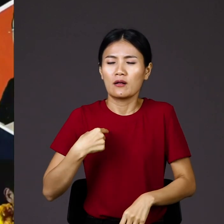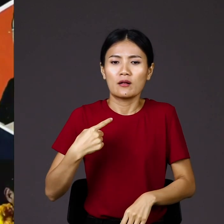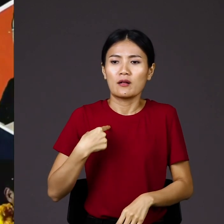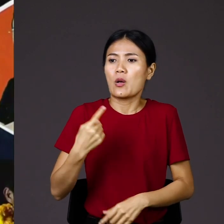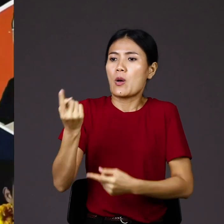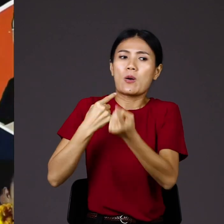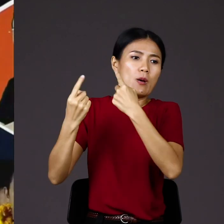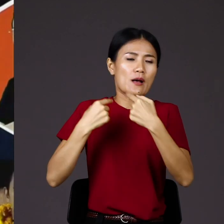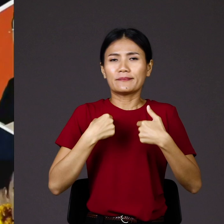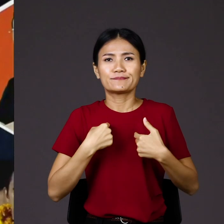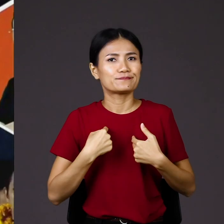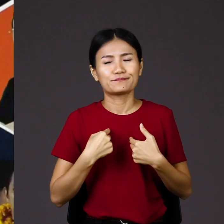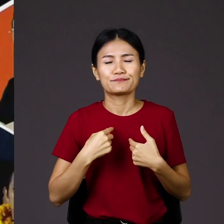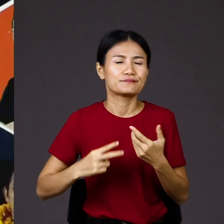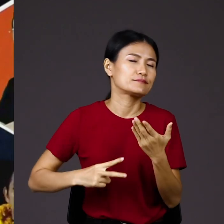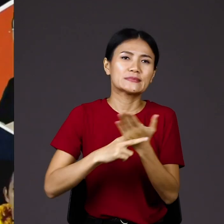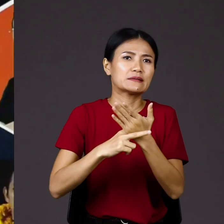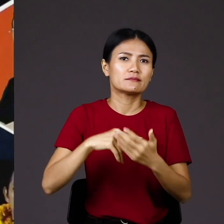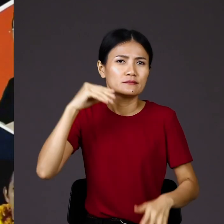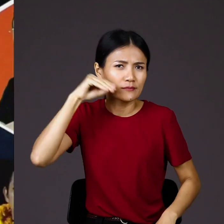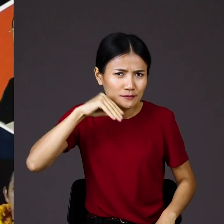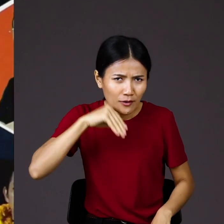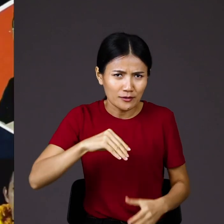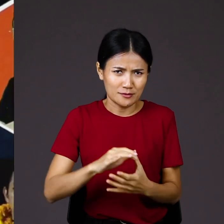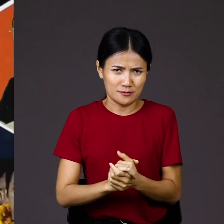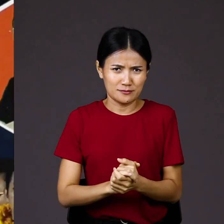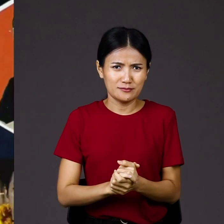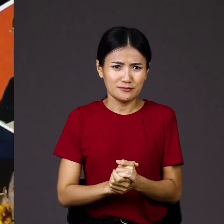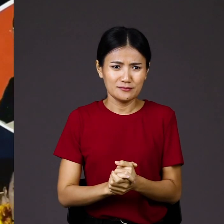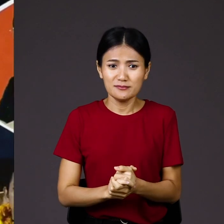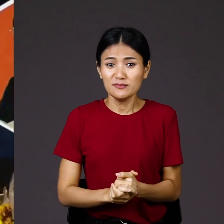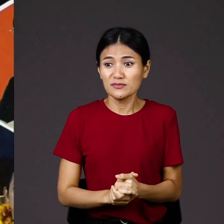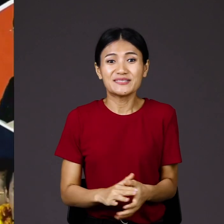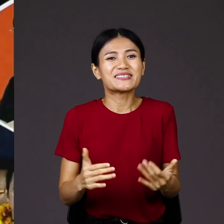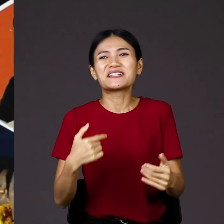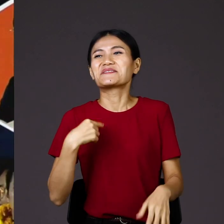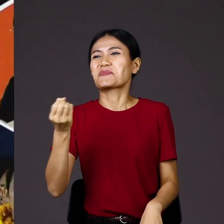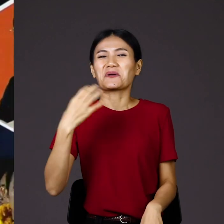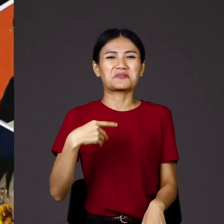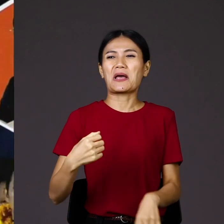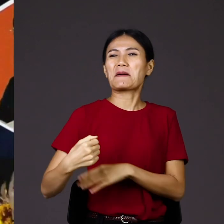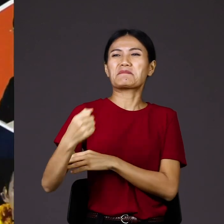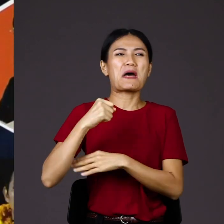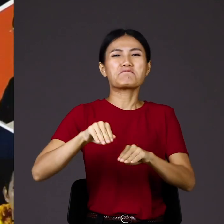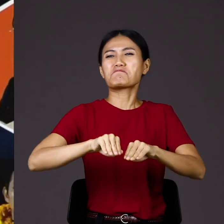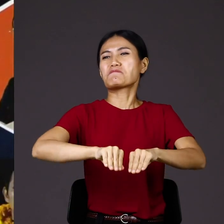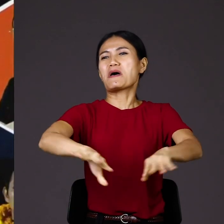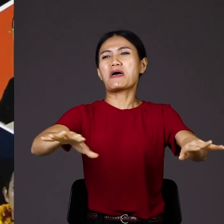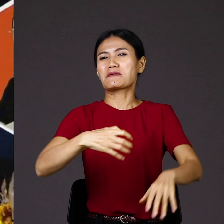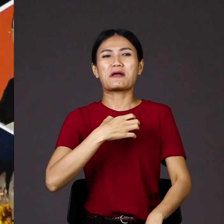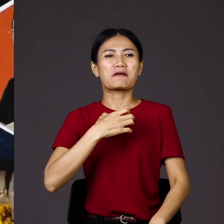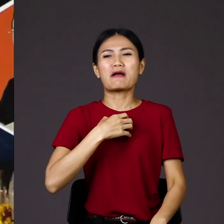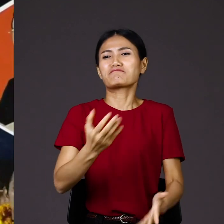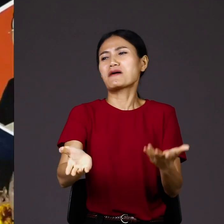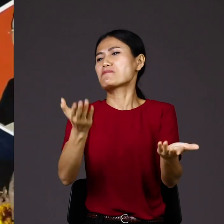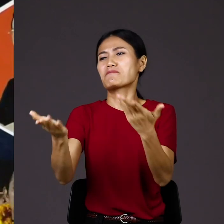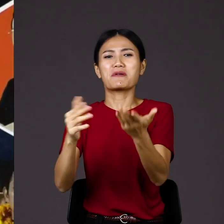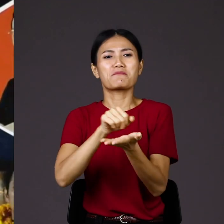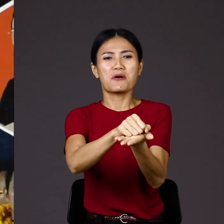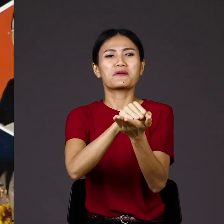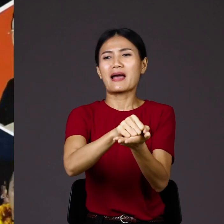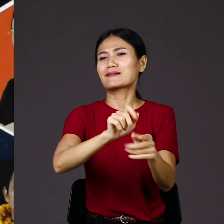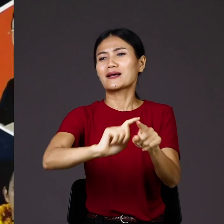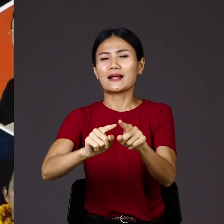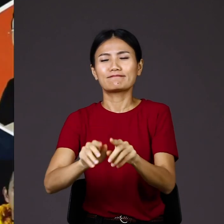ามานั่งขวางอีกมันเป็นแบบนี้ตลอดมาแล้วเวลาเราบอกเราจะกระจายอำนาจออกไปให้เต็มเลยต่